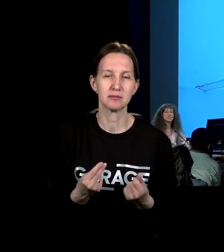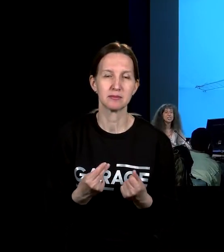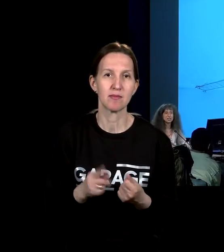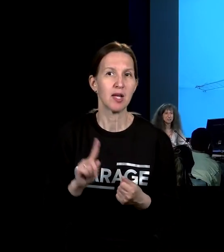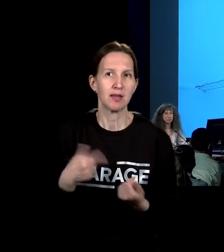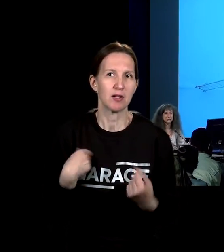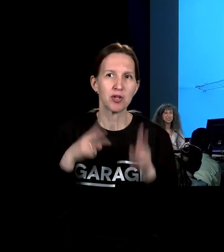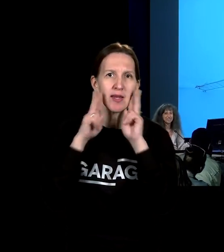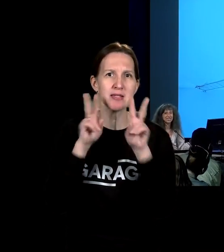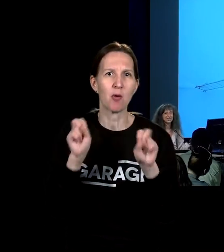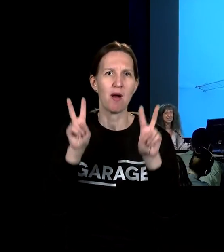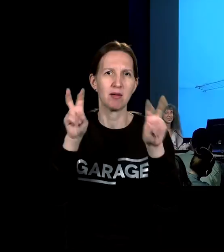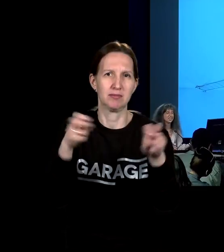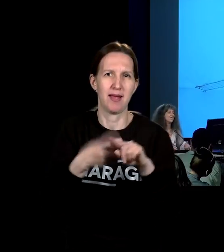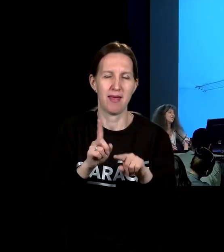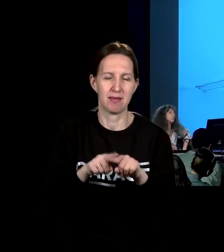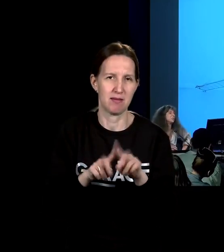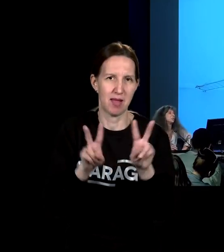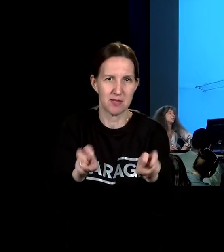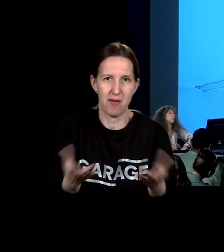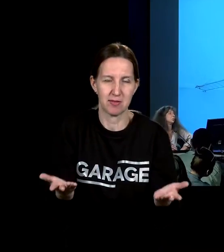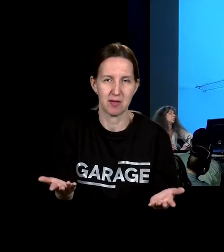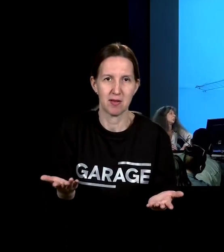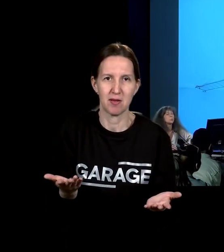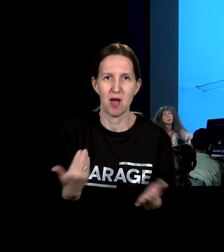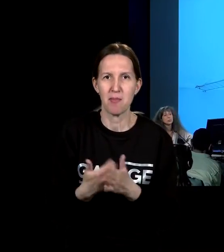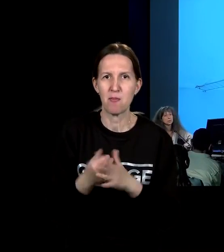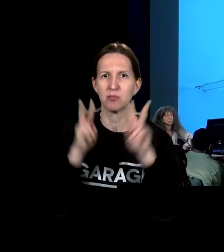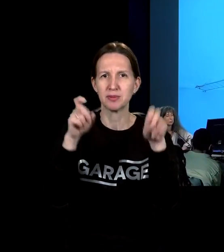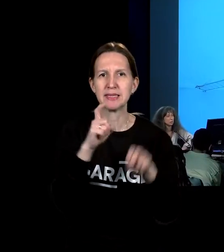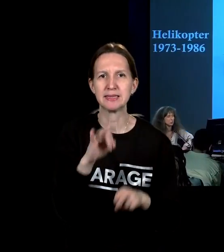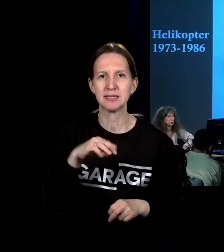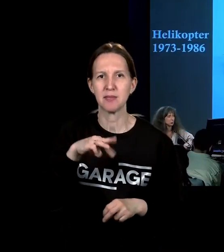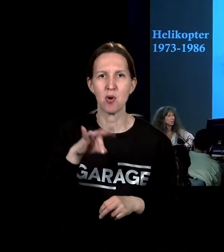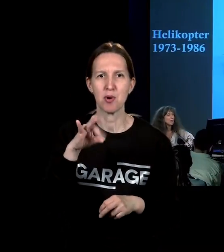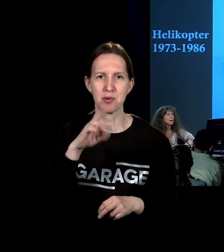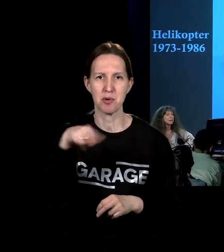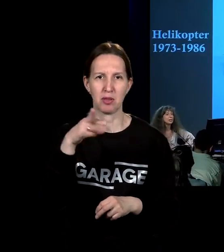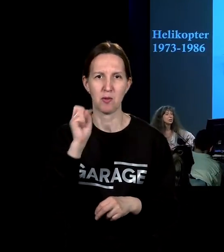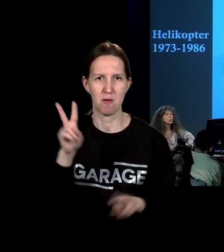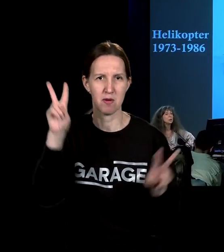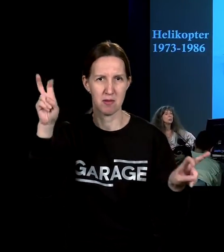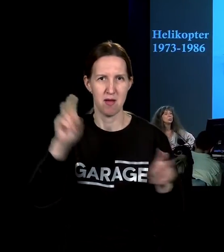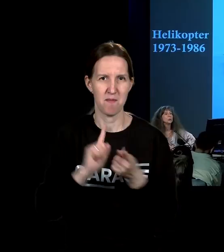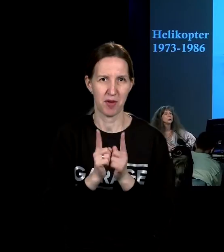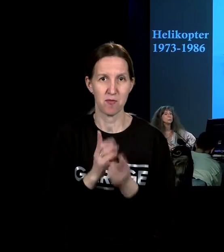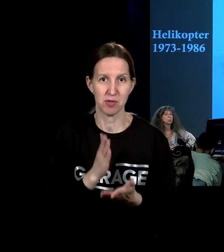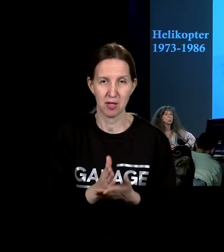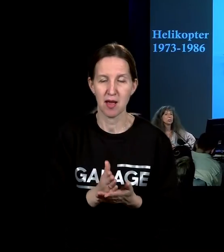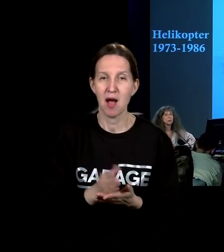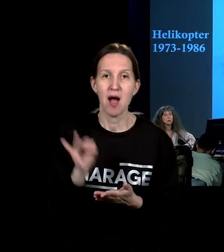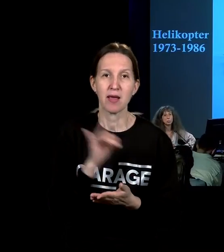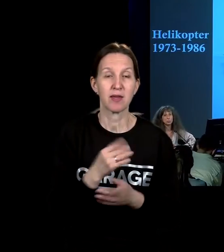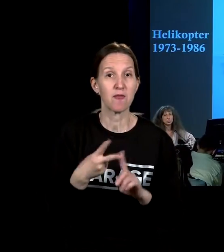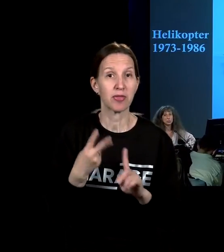Я даже не знаю, как это летательный аппарат назвать, который называется, по-моему, «Зимородок» в переводе. И еще одно из, может